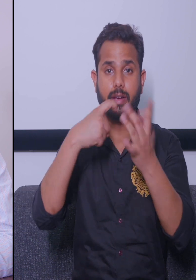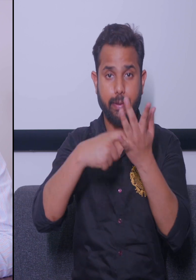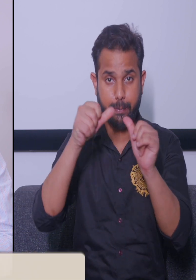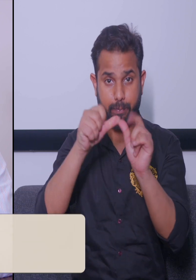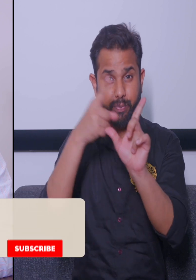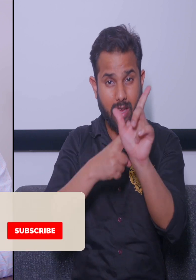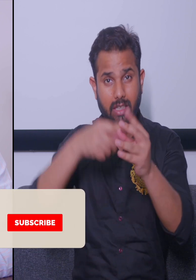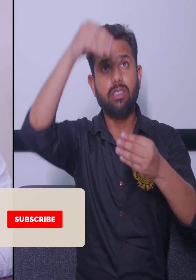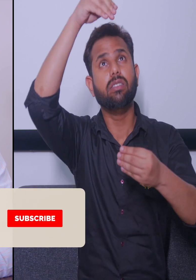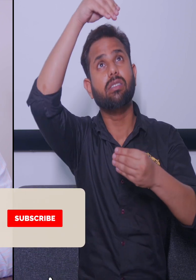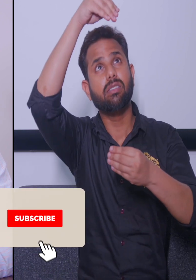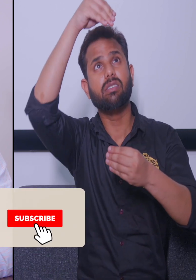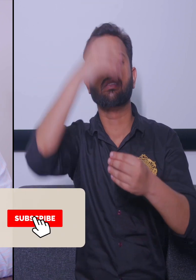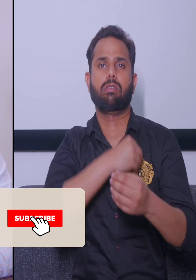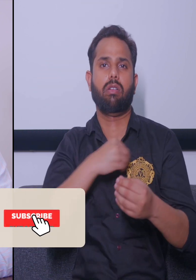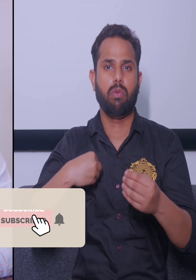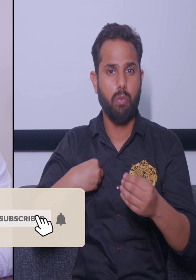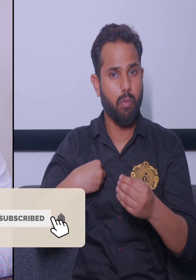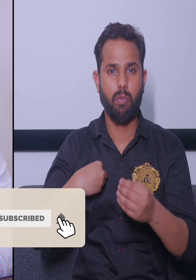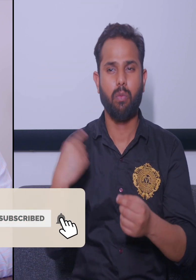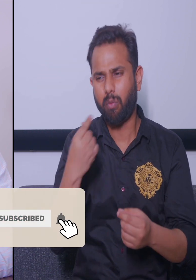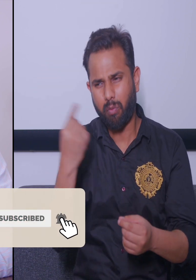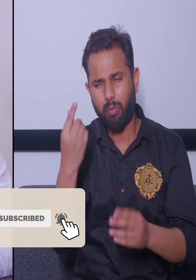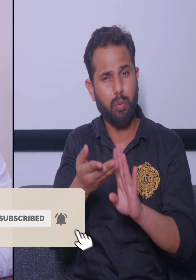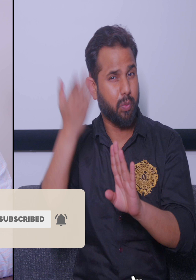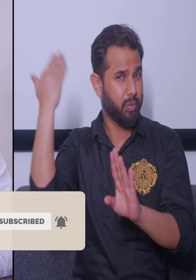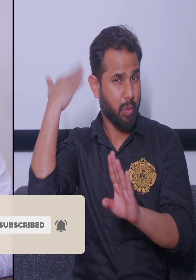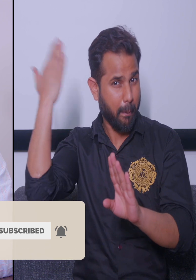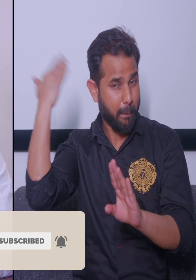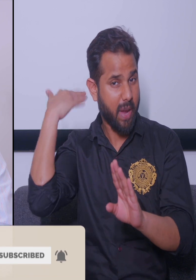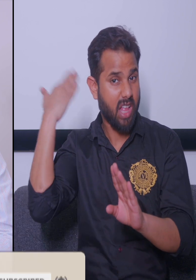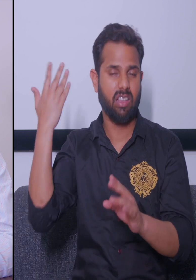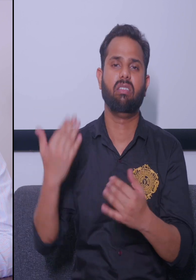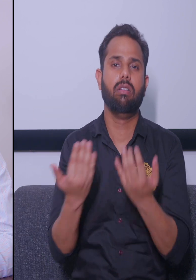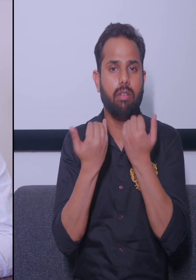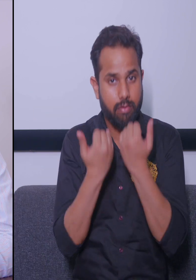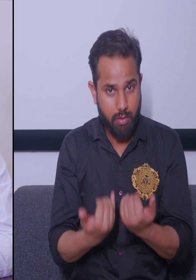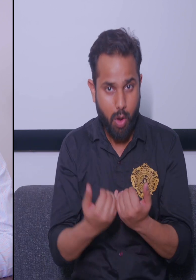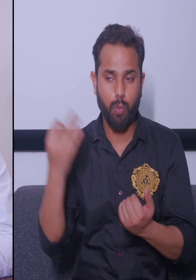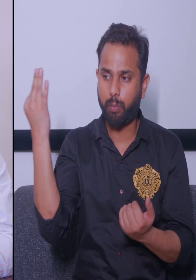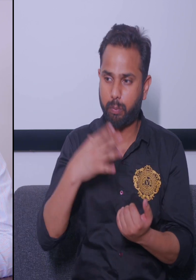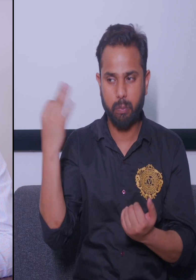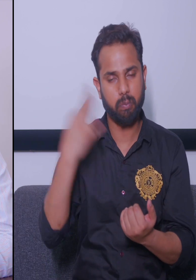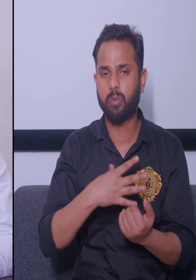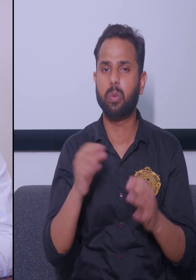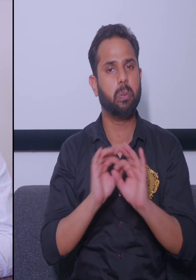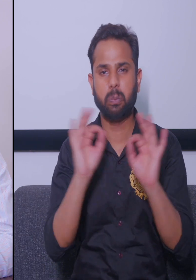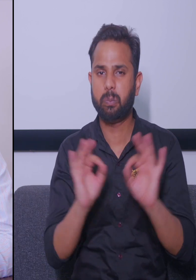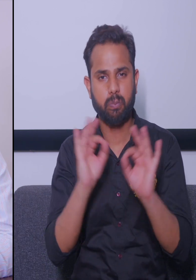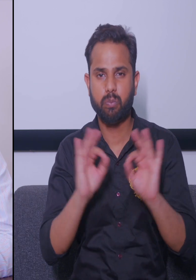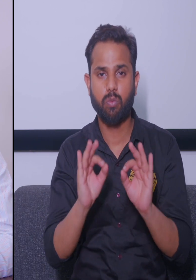की मदद से आपके डॉक्टर आपकी कोई प्रॉब्लम को चेक करते हैं, बट पेप्टिक अल्सर डिजीज़ में इसका यूज़ काफ़ी कम हो चुका